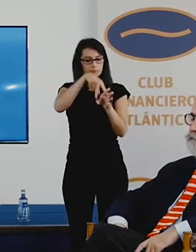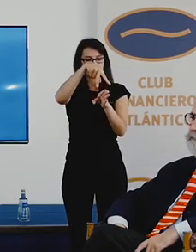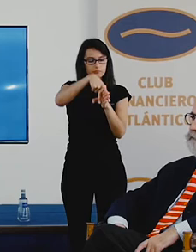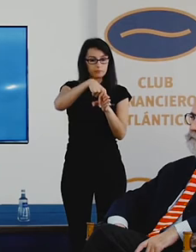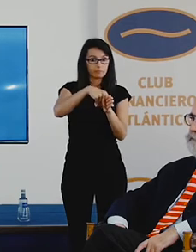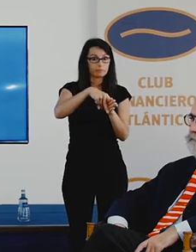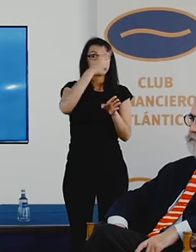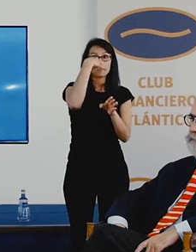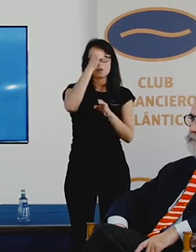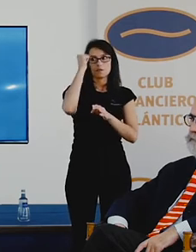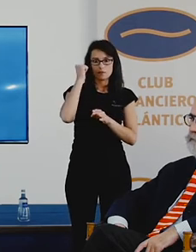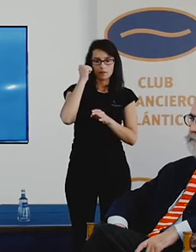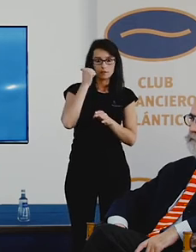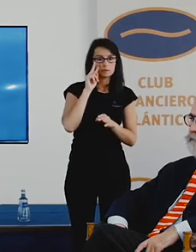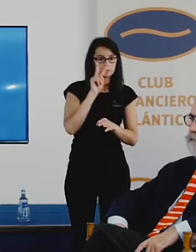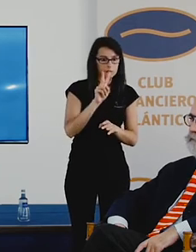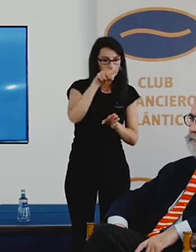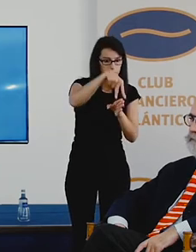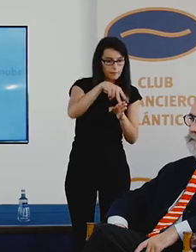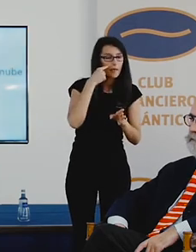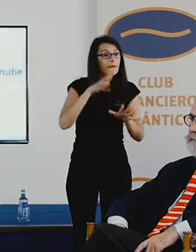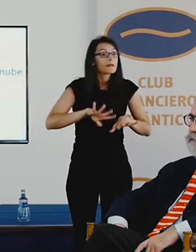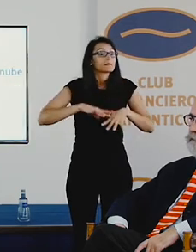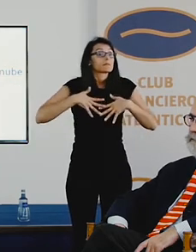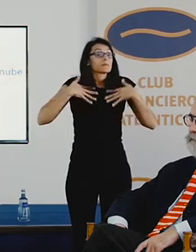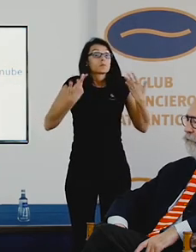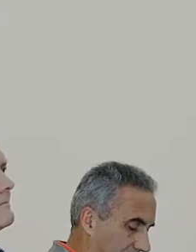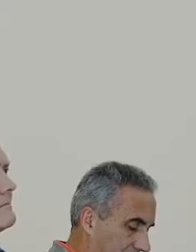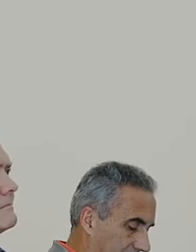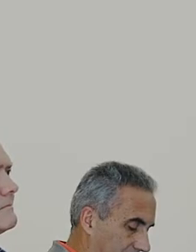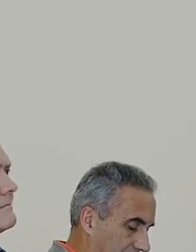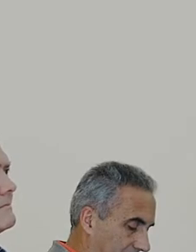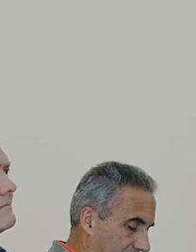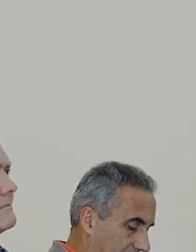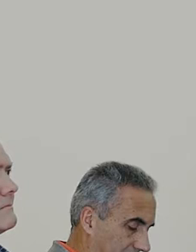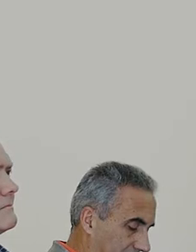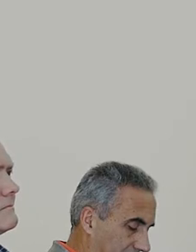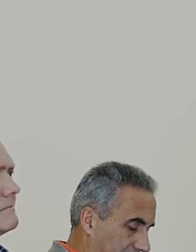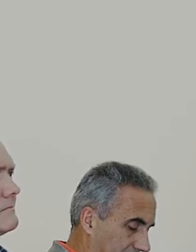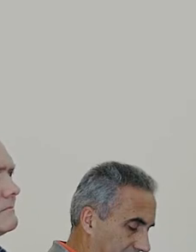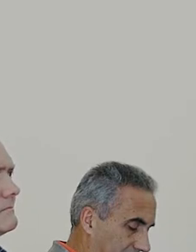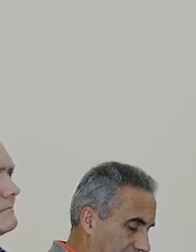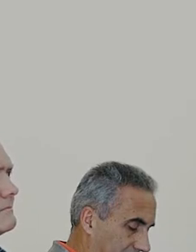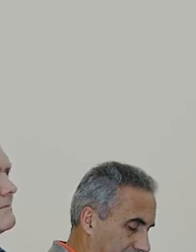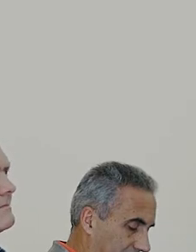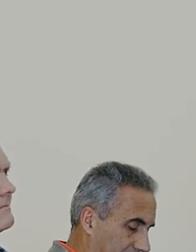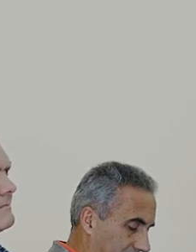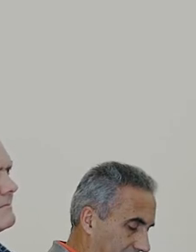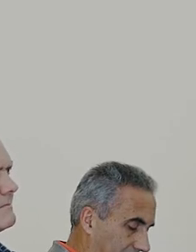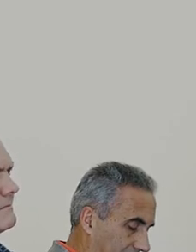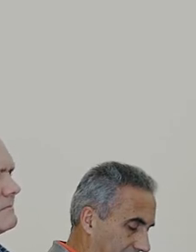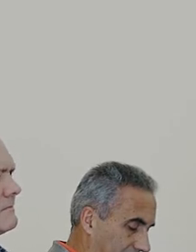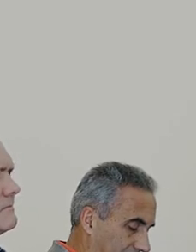adelante y al ciego que va detrás. Y a ver qué diferentes emociones tiene. Bien. Tenemos a GMV, que es famosa por los satélites.